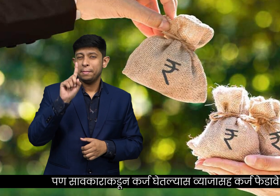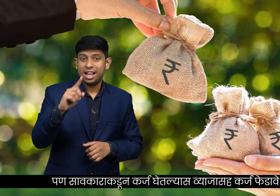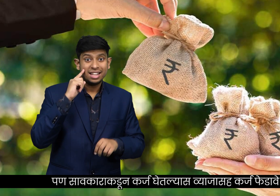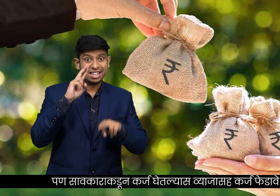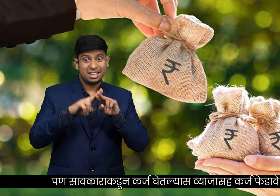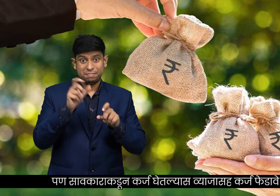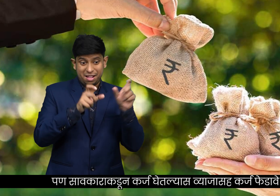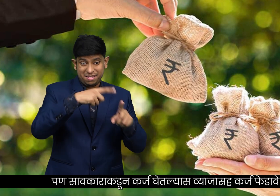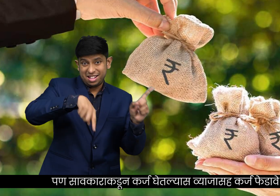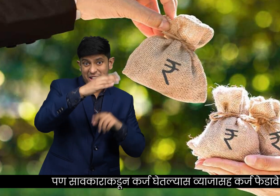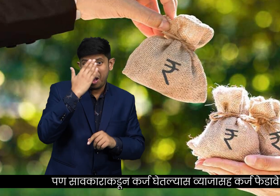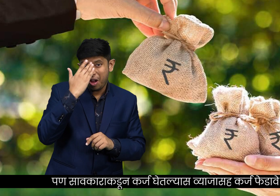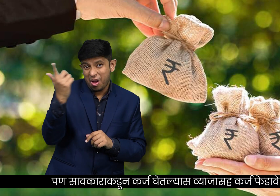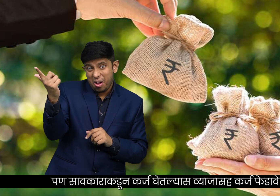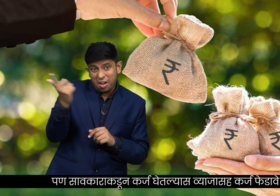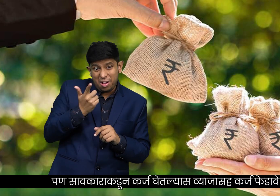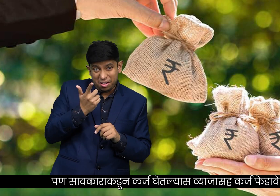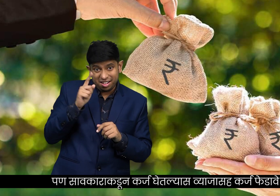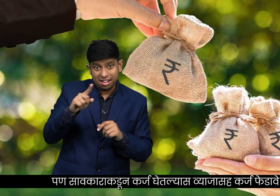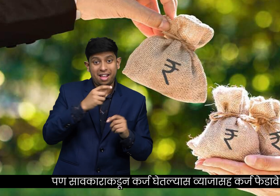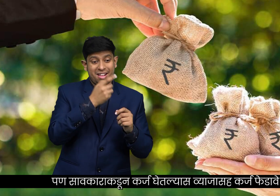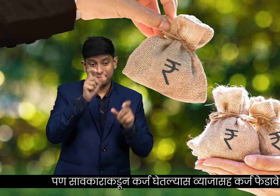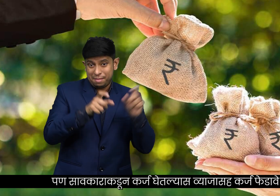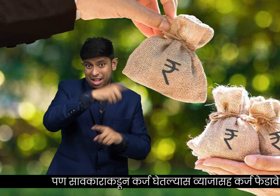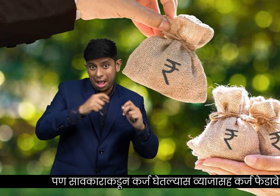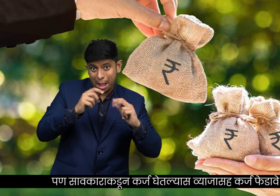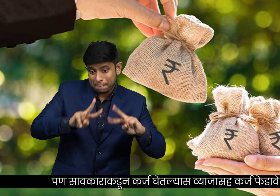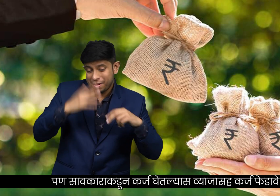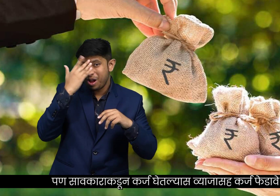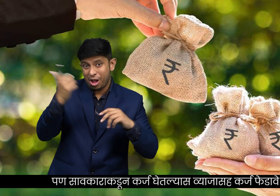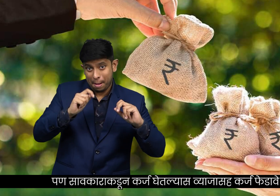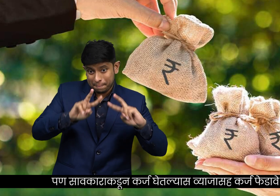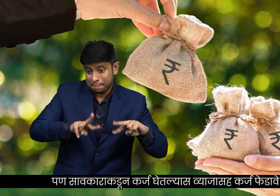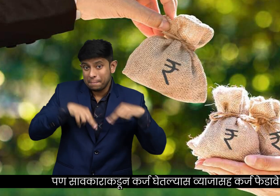पण सावकाराकडून कर्ज घेतल्यास व्याजासह कर्ज फेडावे लागेल.